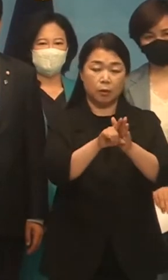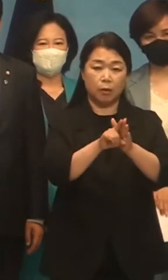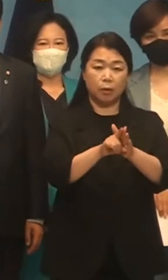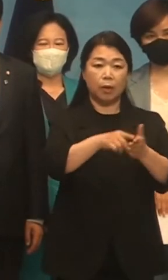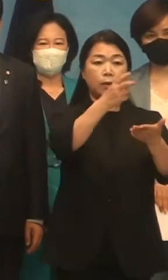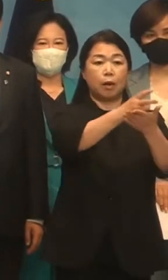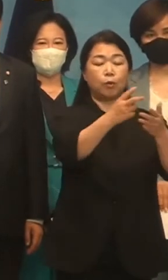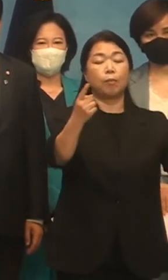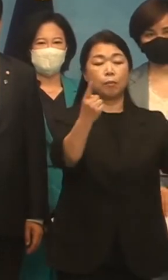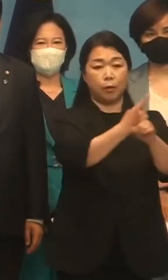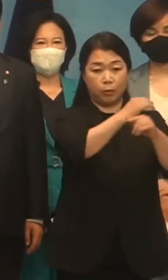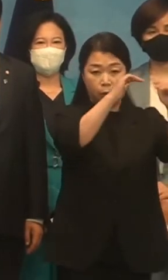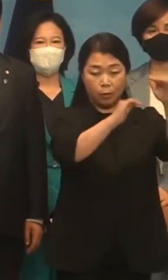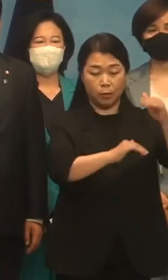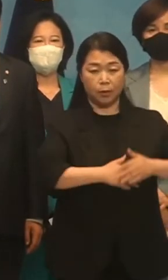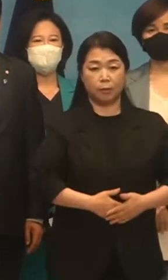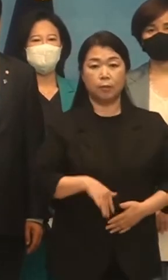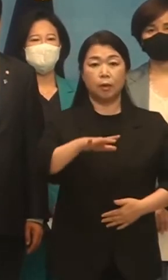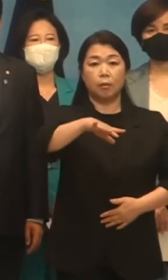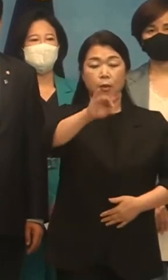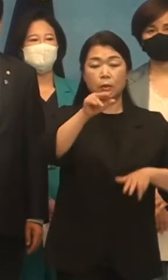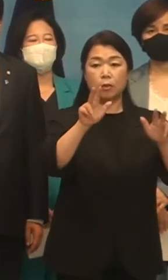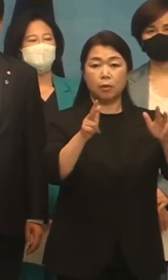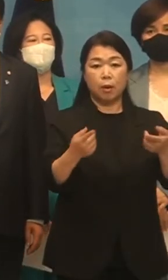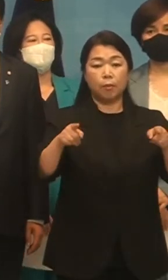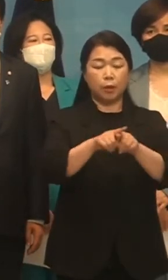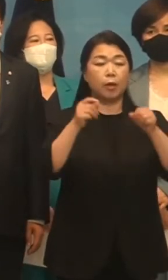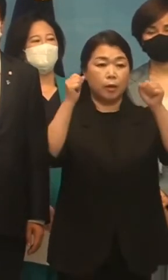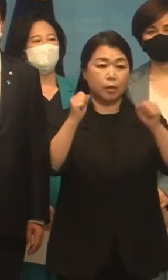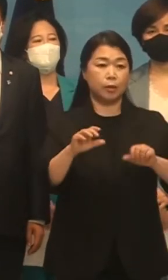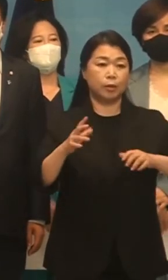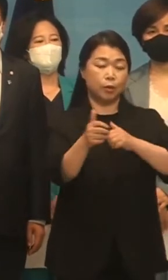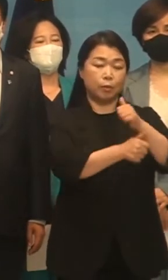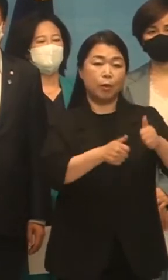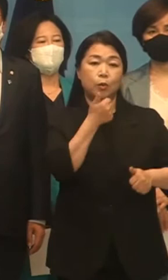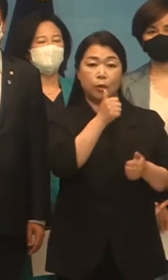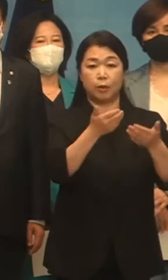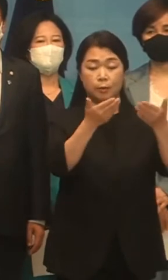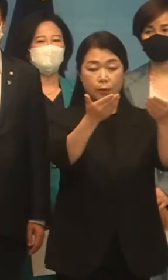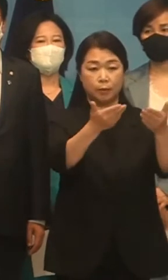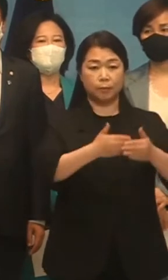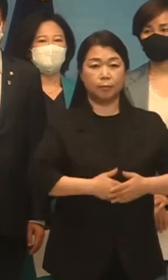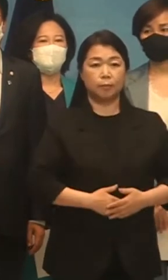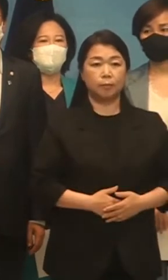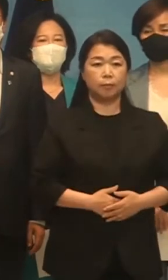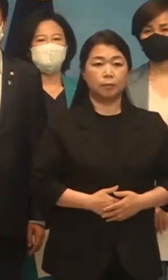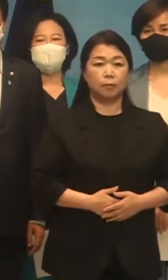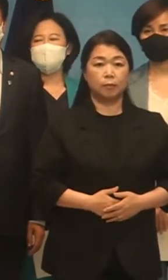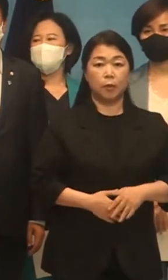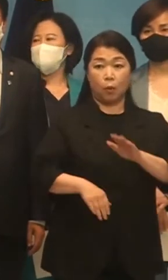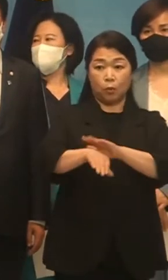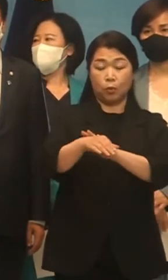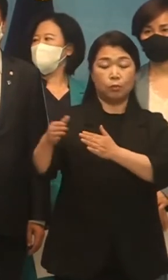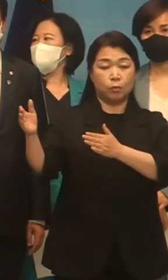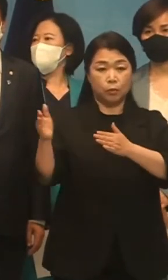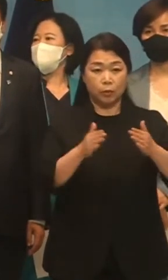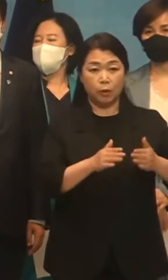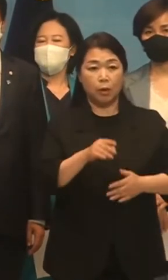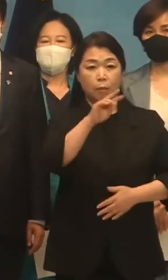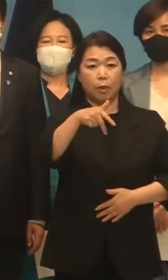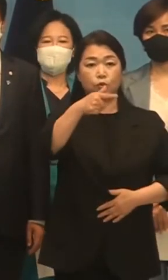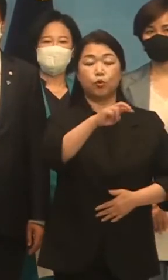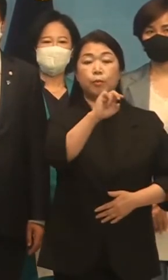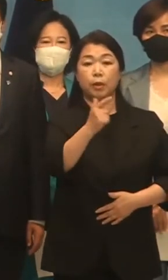당규 개정입니다. 먼저 이 자리에 함께하신 의원님들을 소개해드리도록 하겠습니다. 오른쪽부터